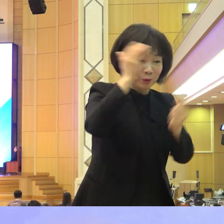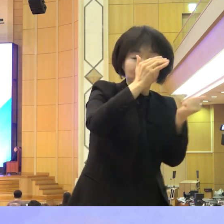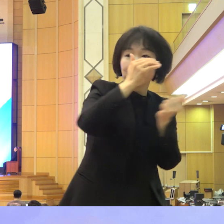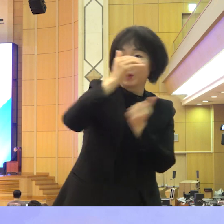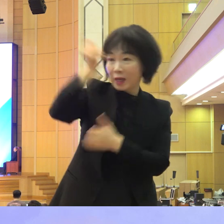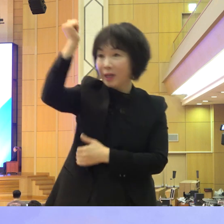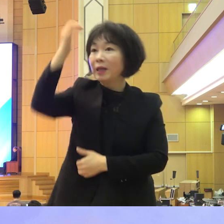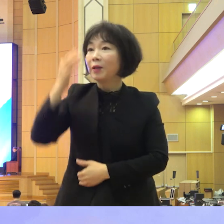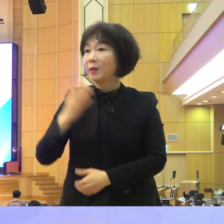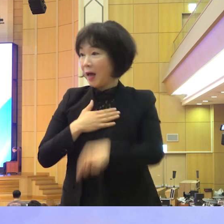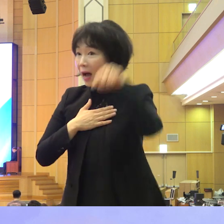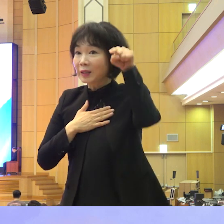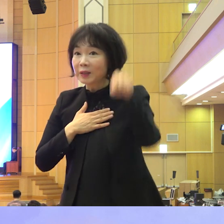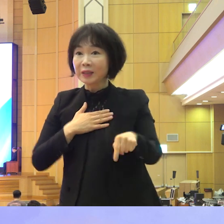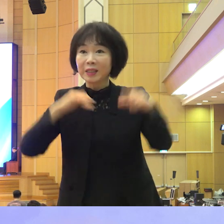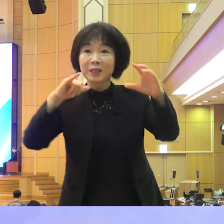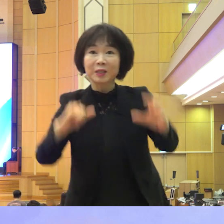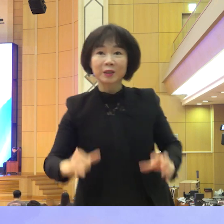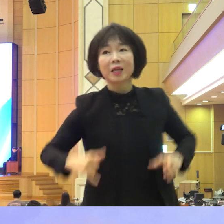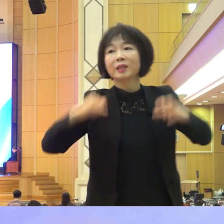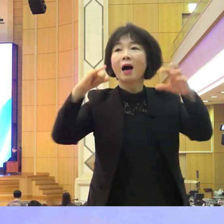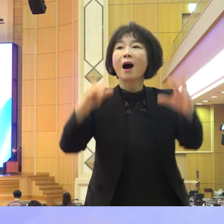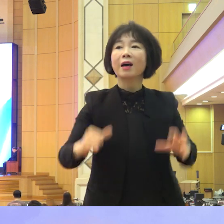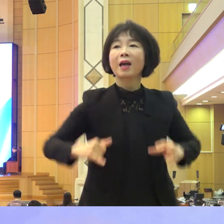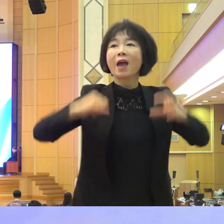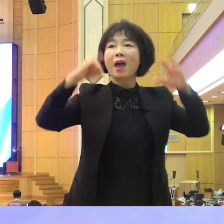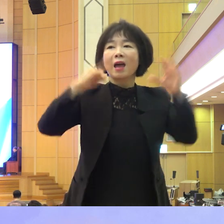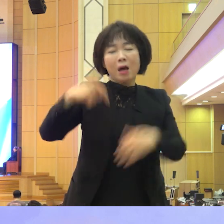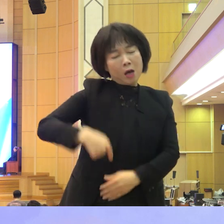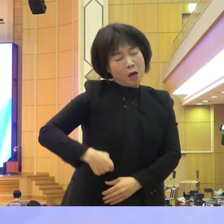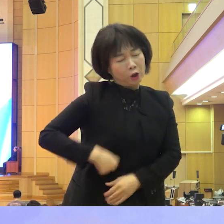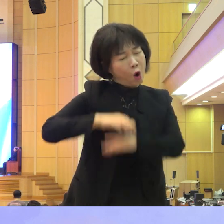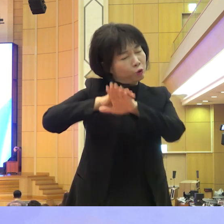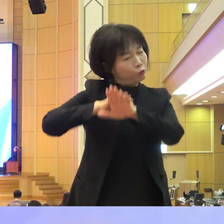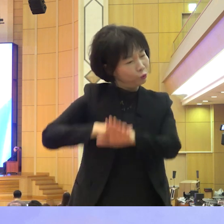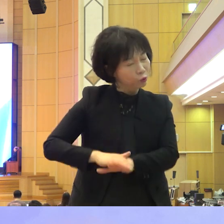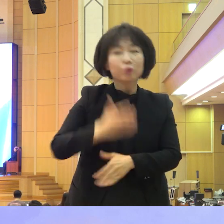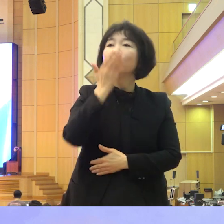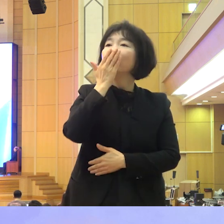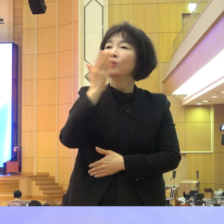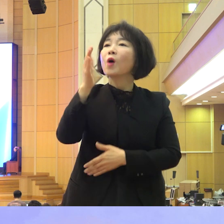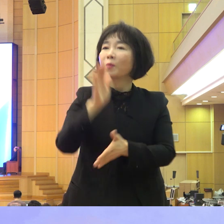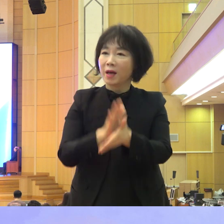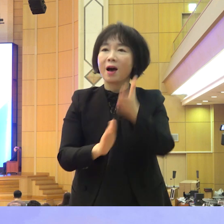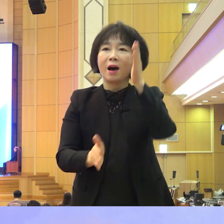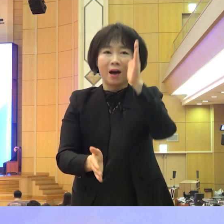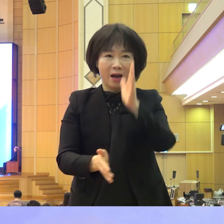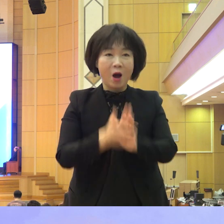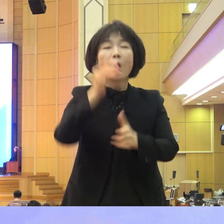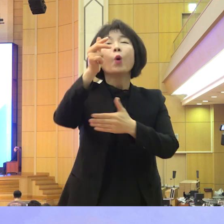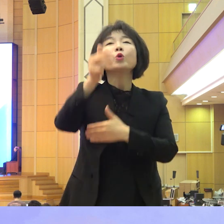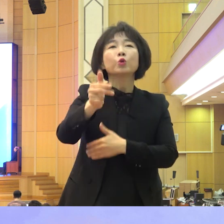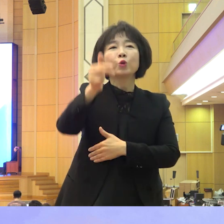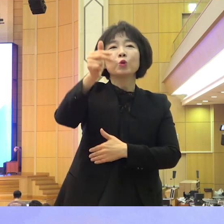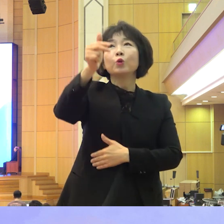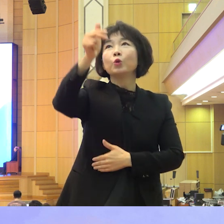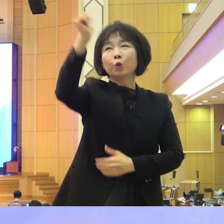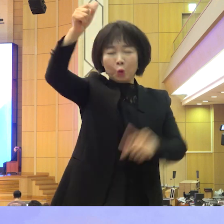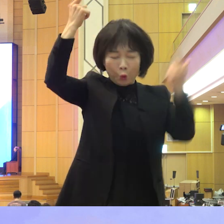나를 부르네. 나는 이 세상에 정들 수 없도다.